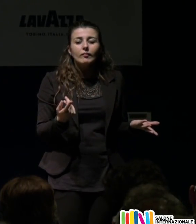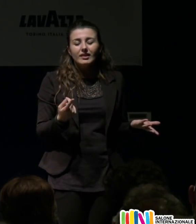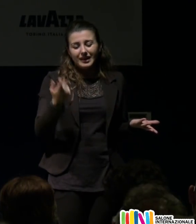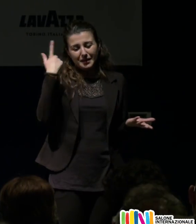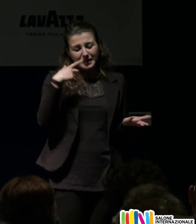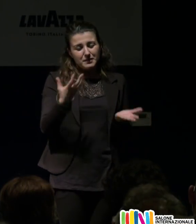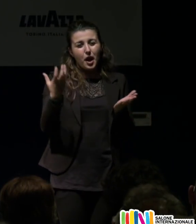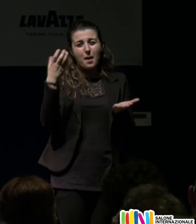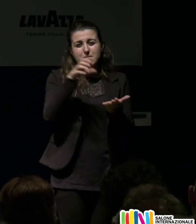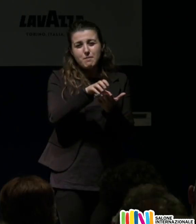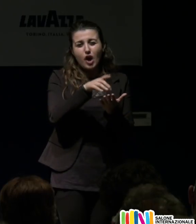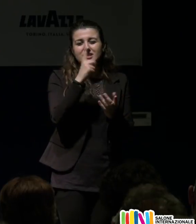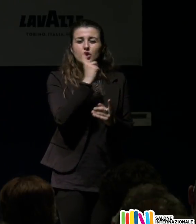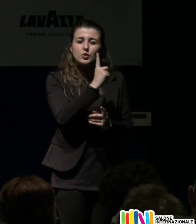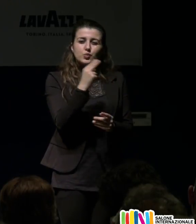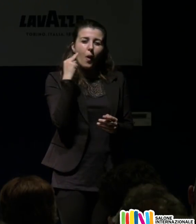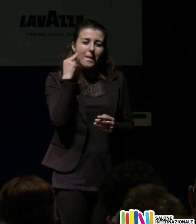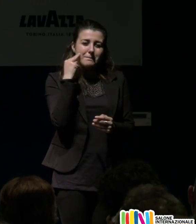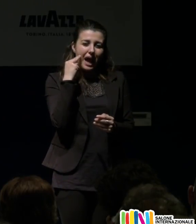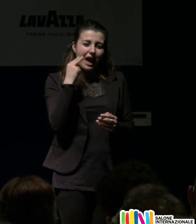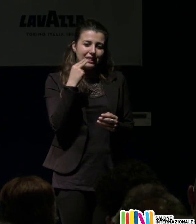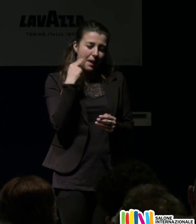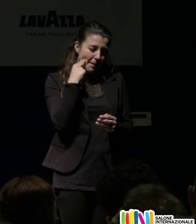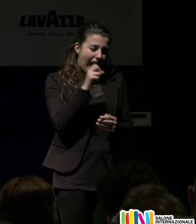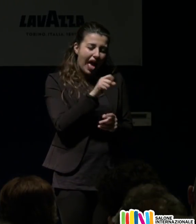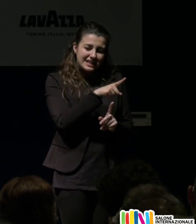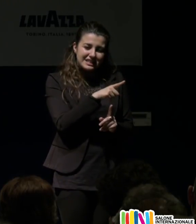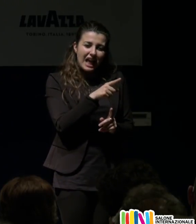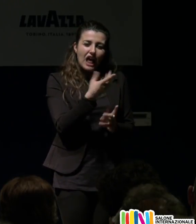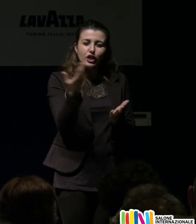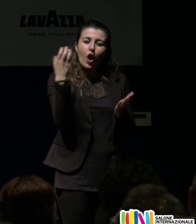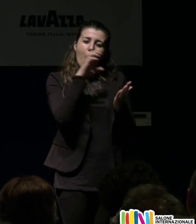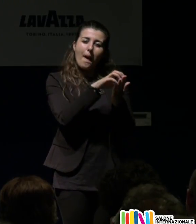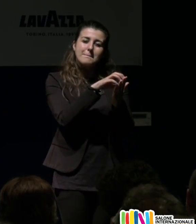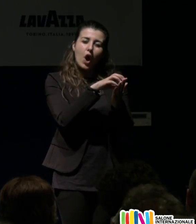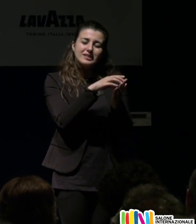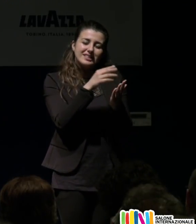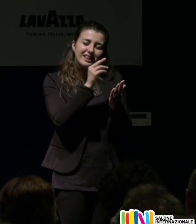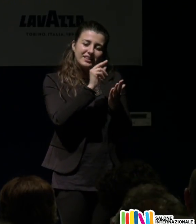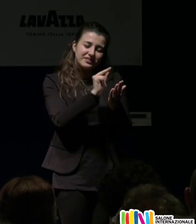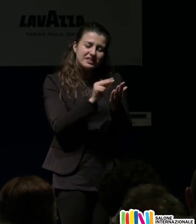pubblicato suo padre di alessandro mi ha profondamente